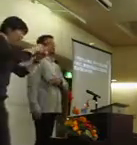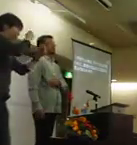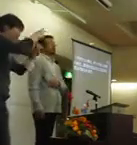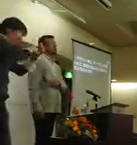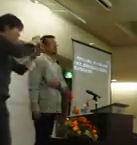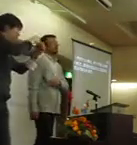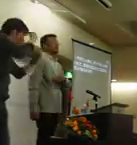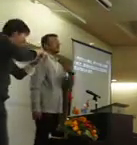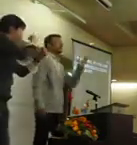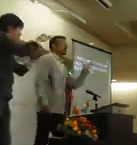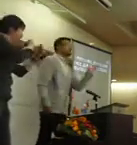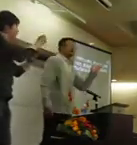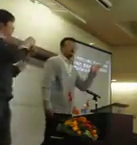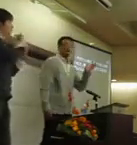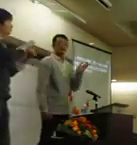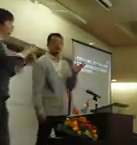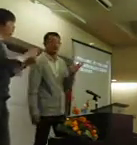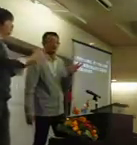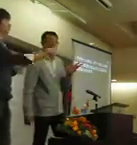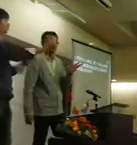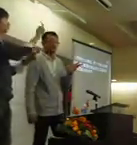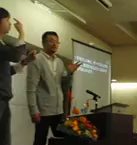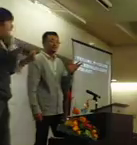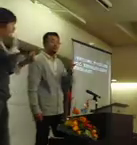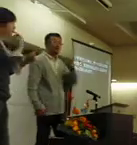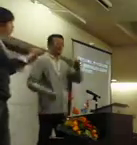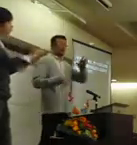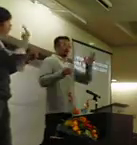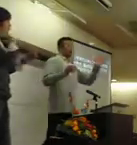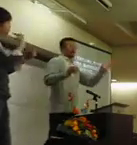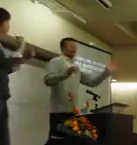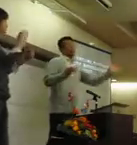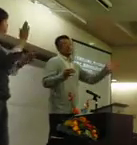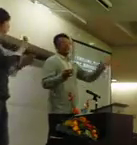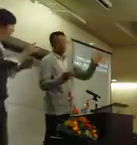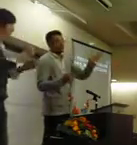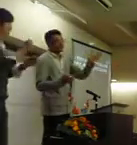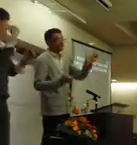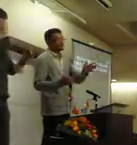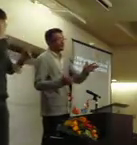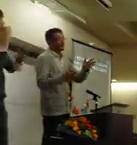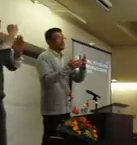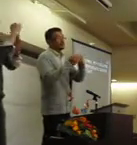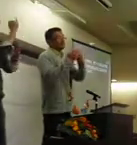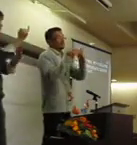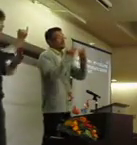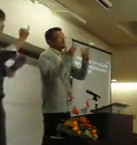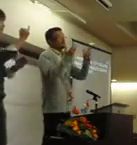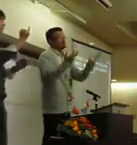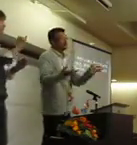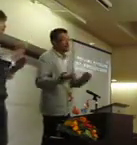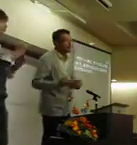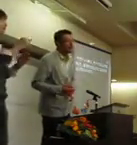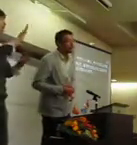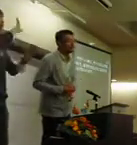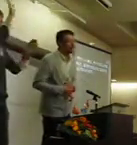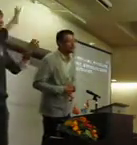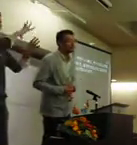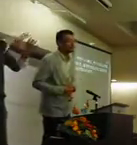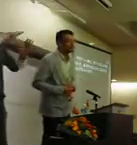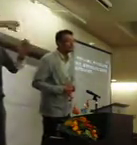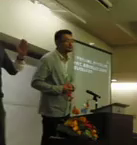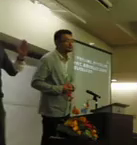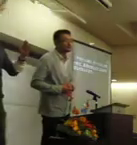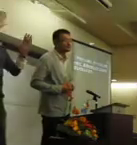さず、去年だか一昨年にその寝たきりのご婦人は天に召されました